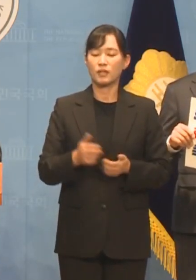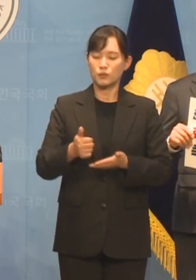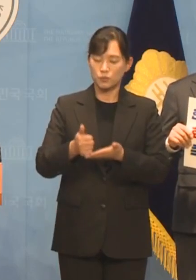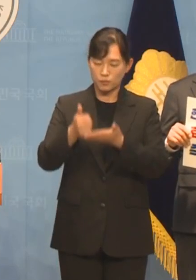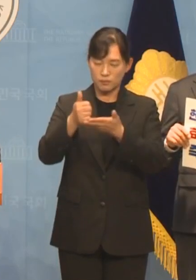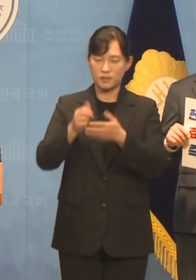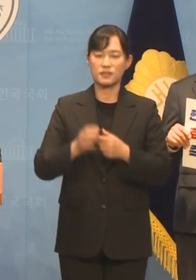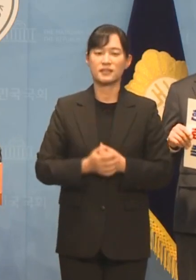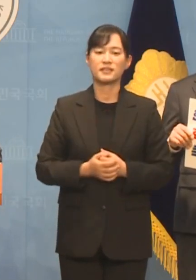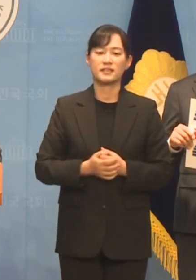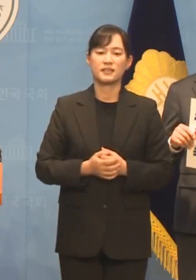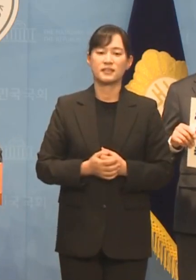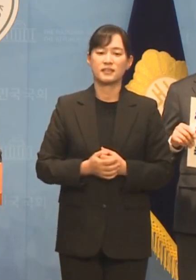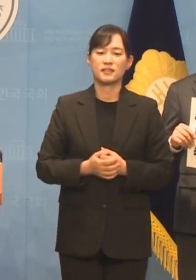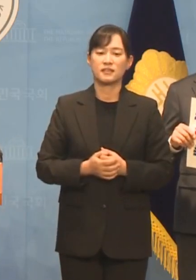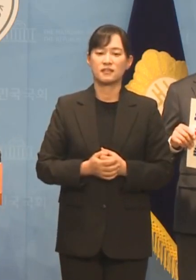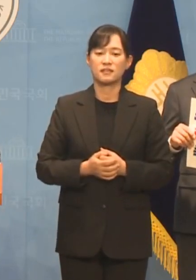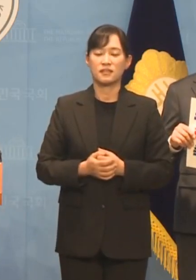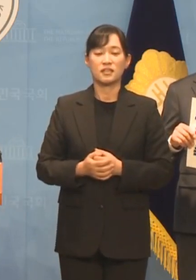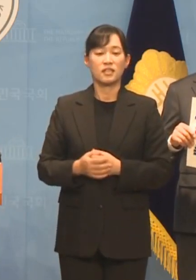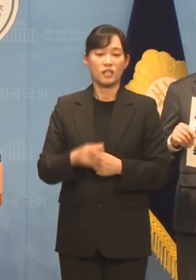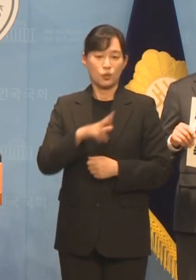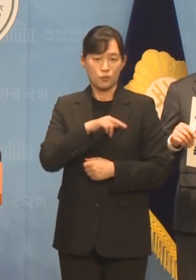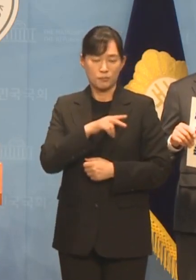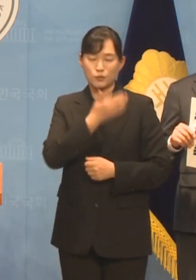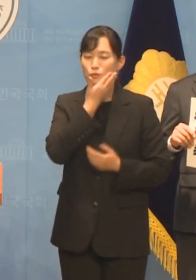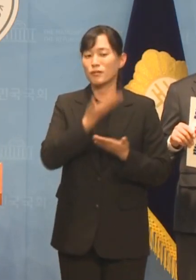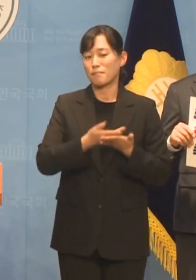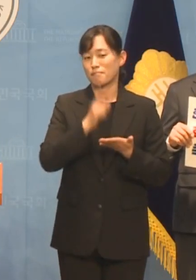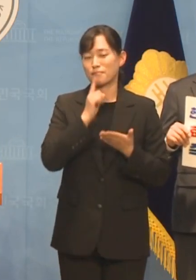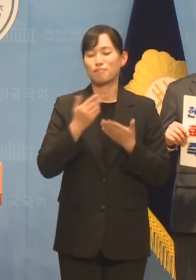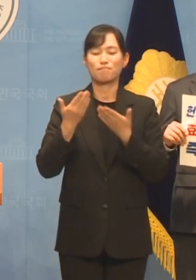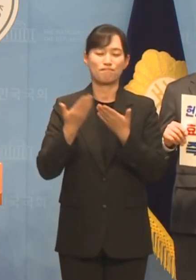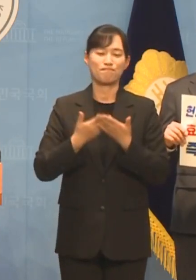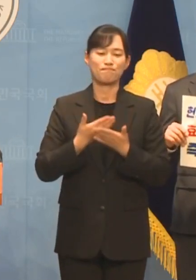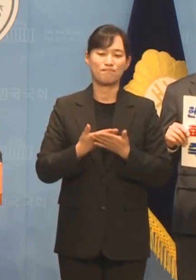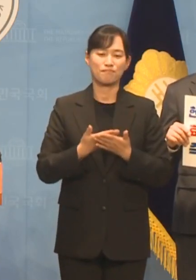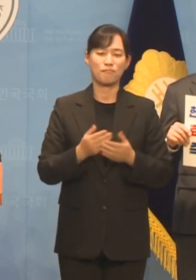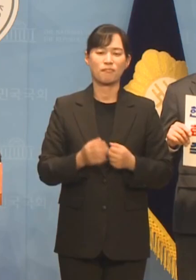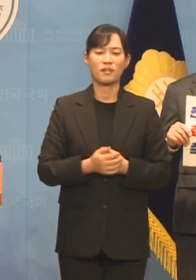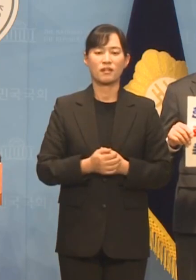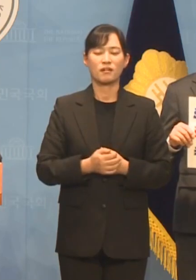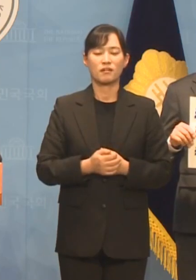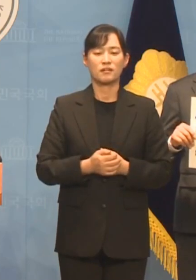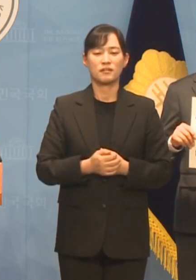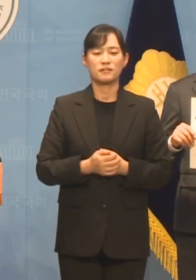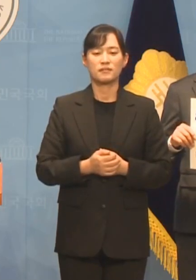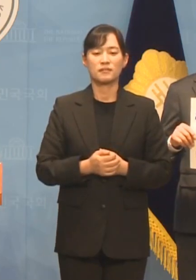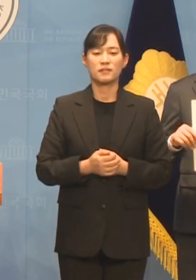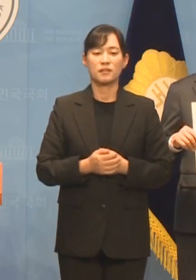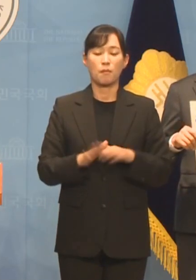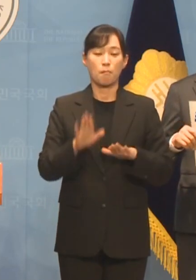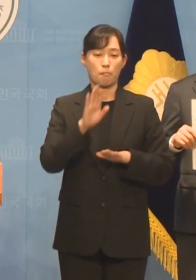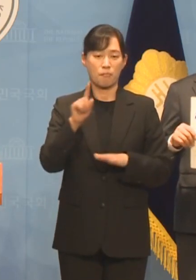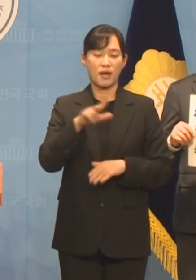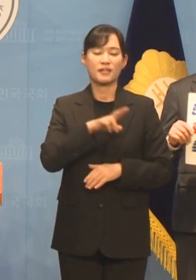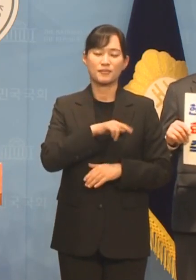존경하는 서영교 의원님께서 중요한 말씀 해주셨고, 남원장수 임시순창 국회의원 박희승입니다.